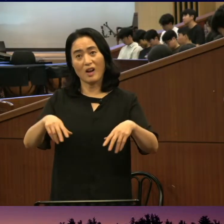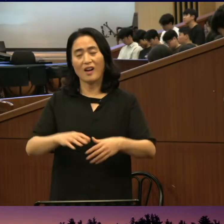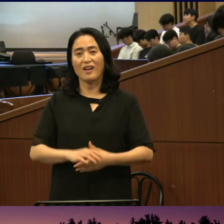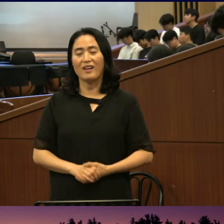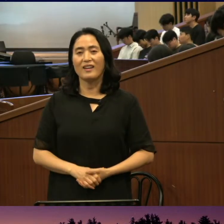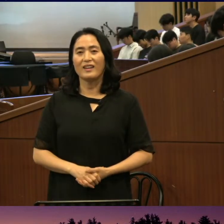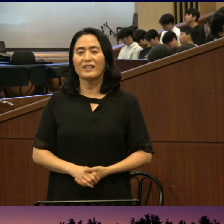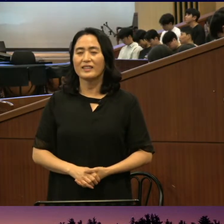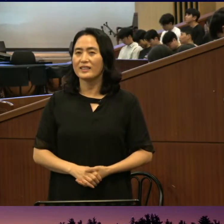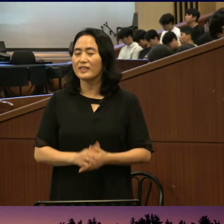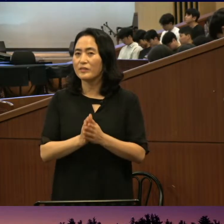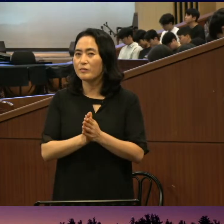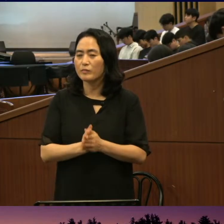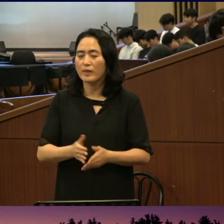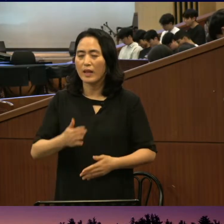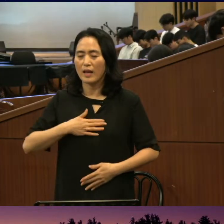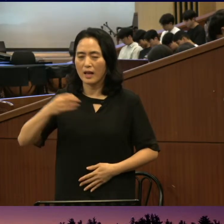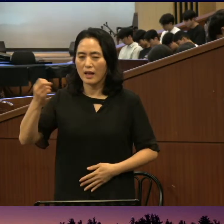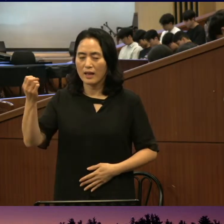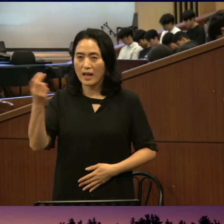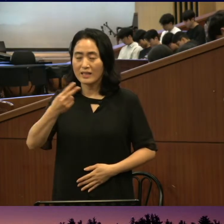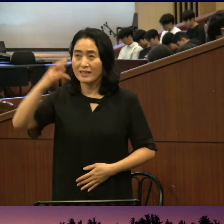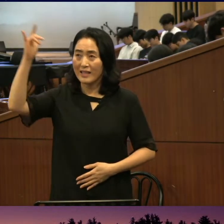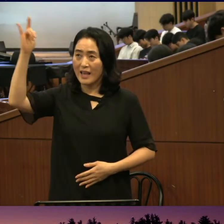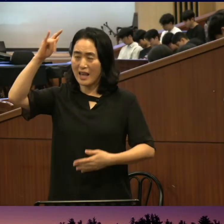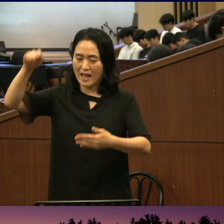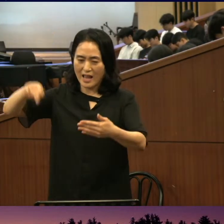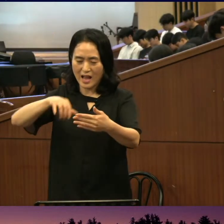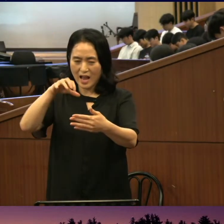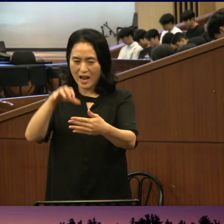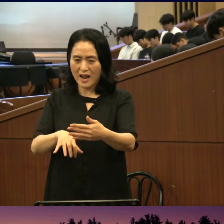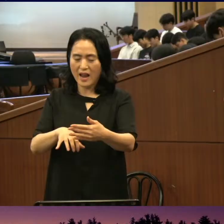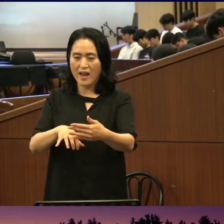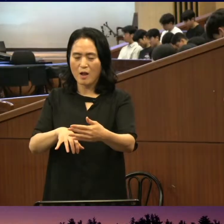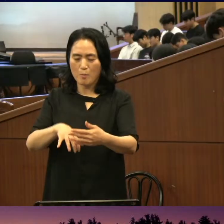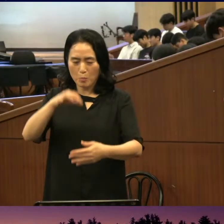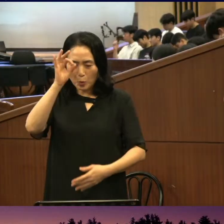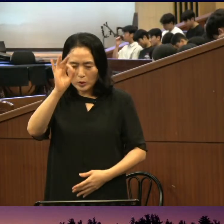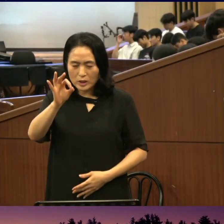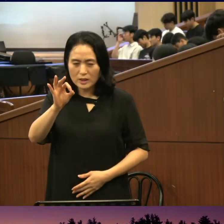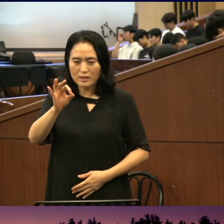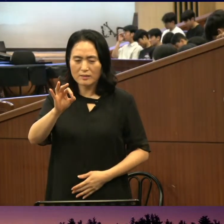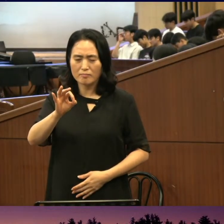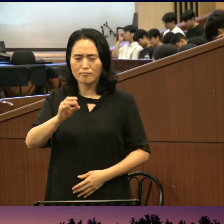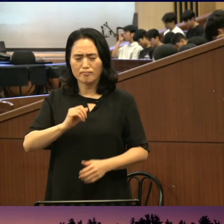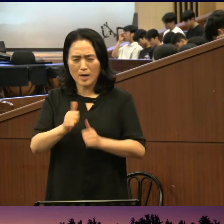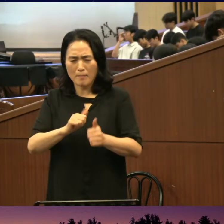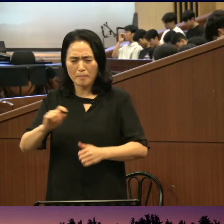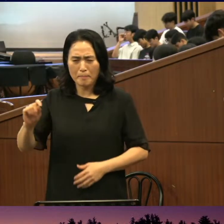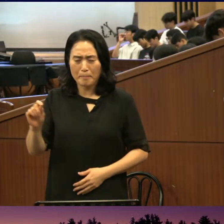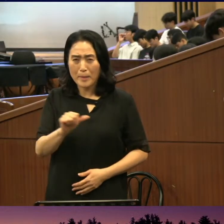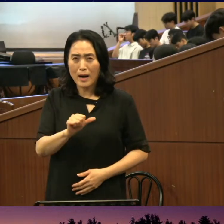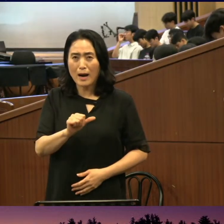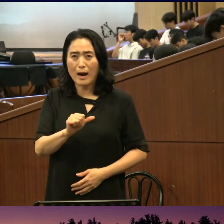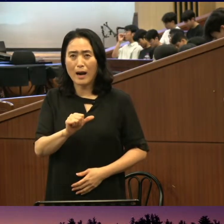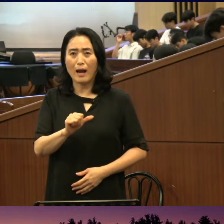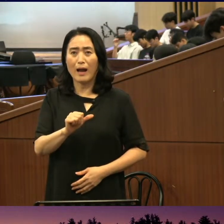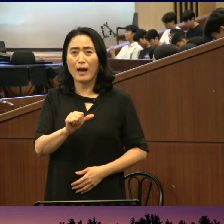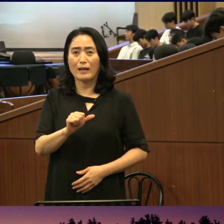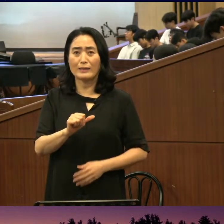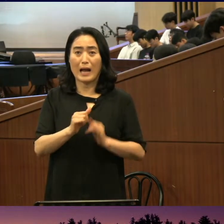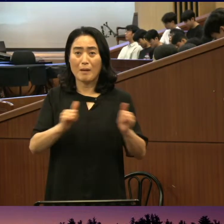18절 제가 읽겠습니다. 내가 다시 해 아래에서 보니 빠른 경주자들이라고 승천하는 것이